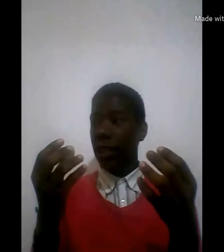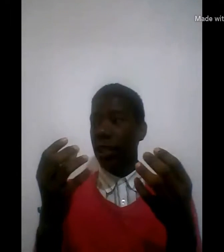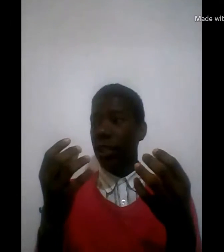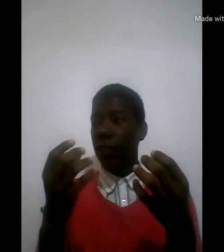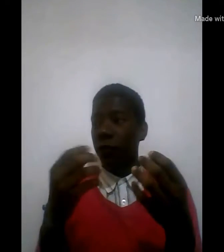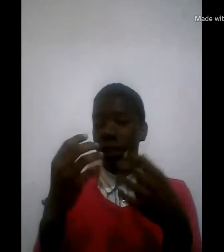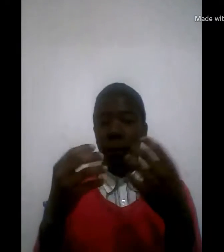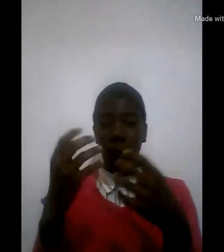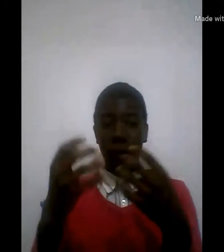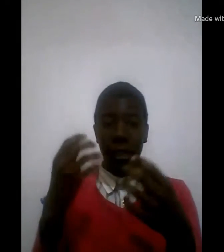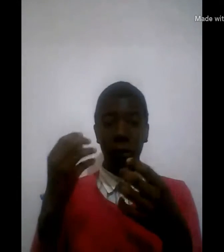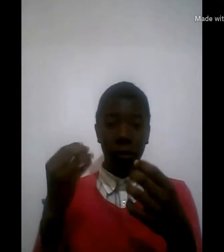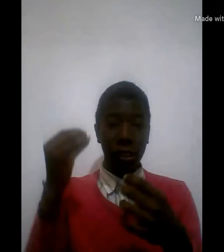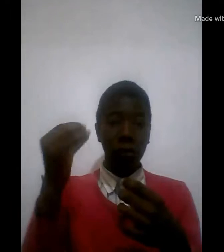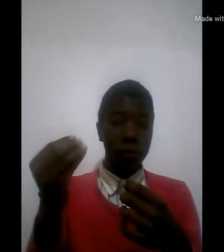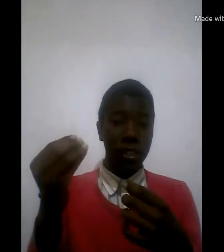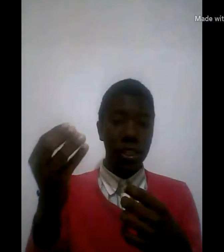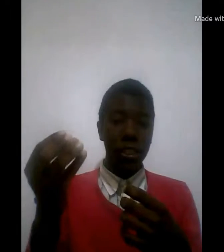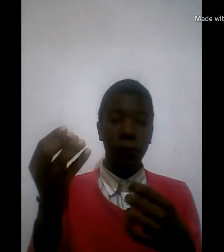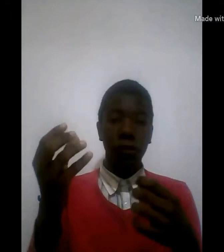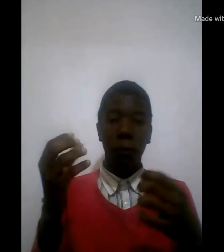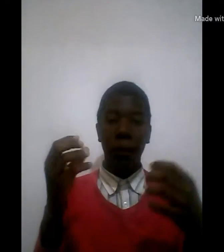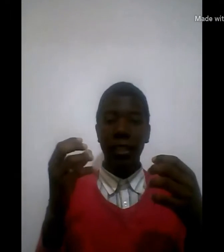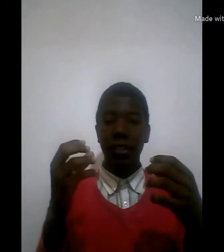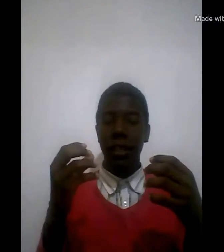e você possa alcançar os objetivos com mais